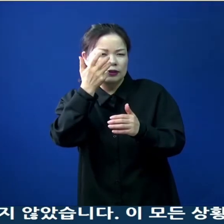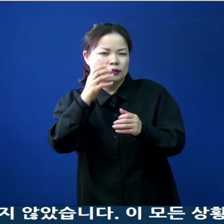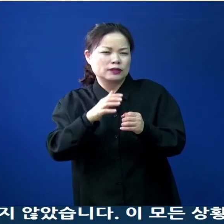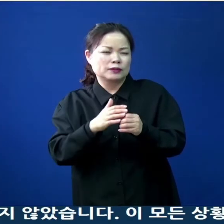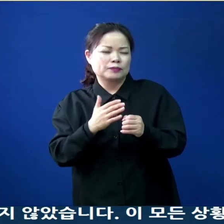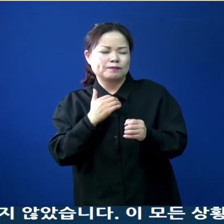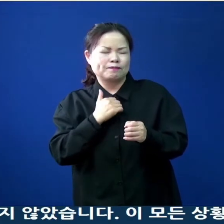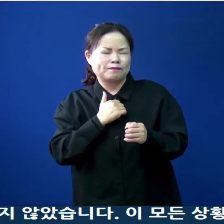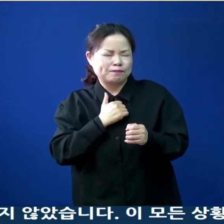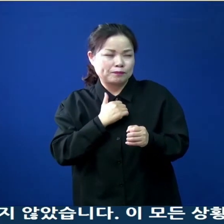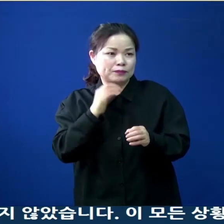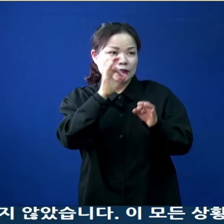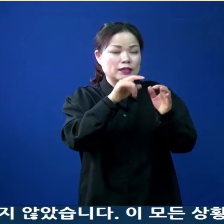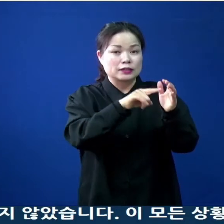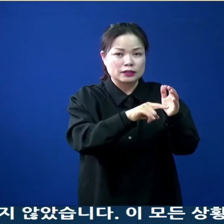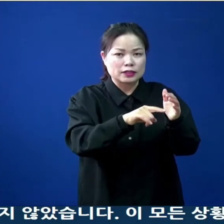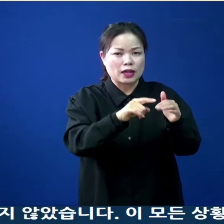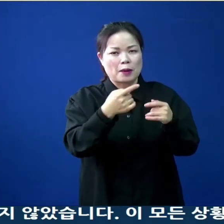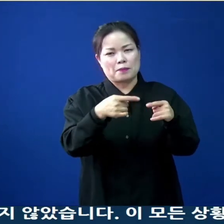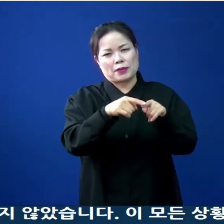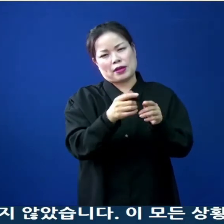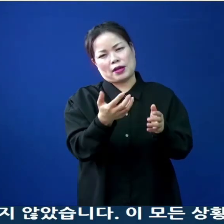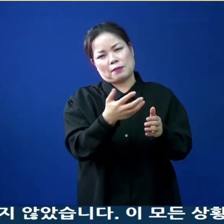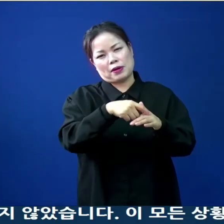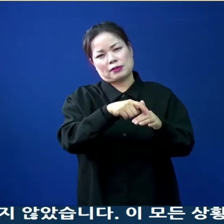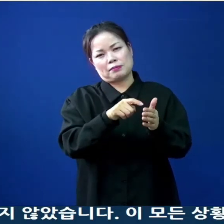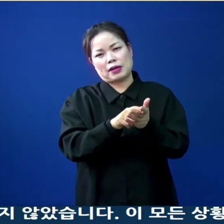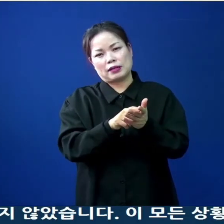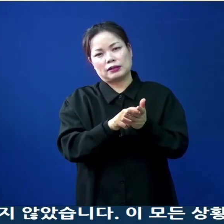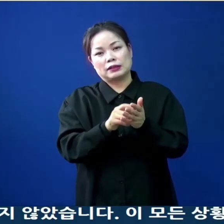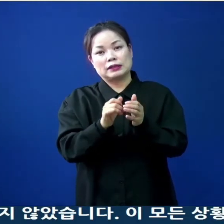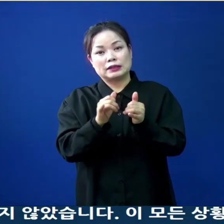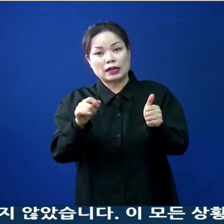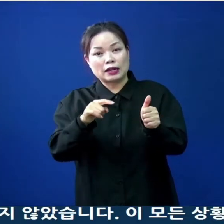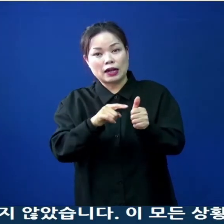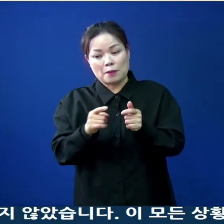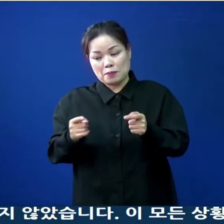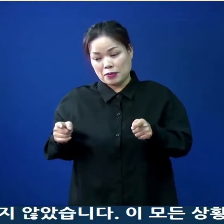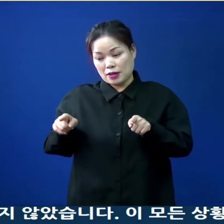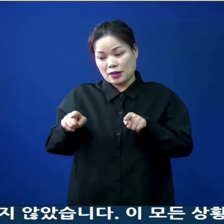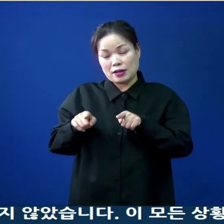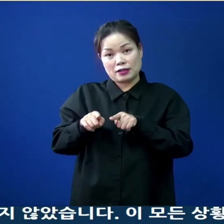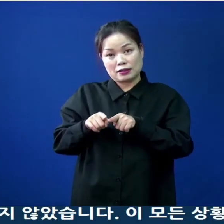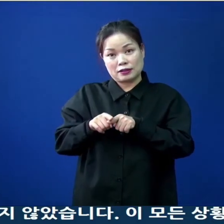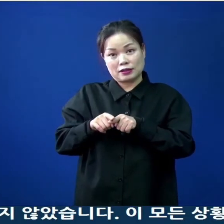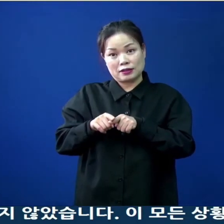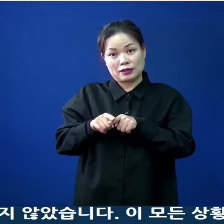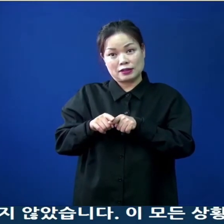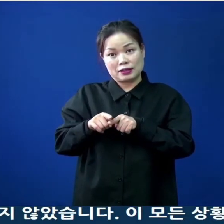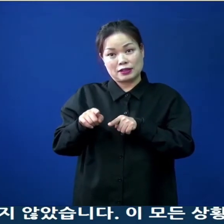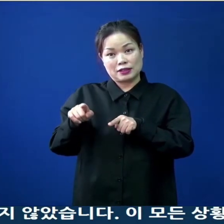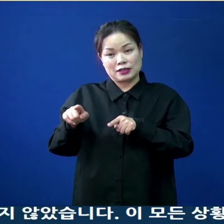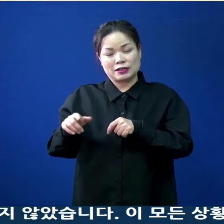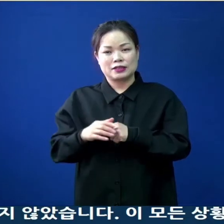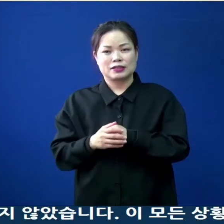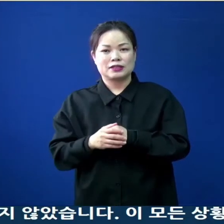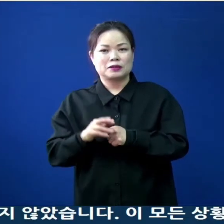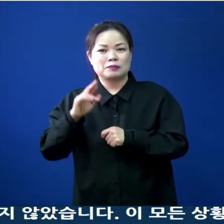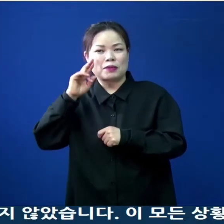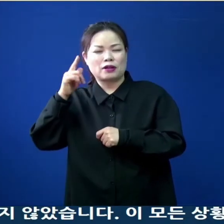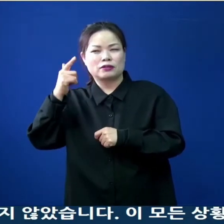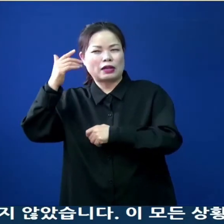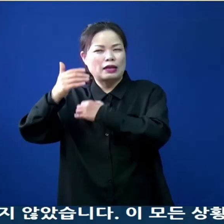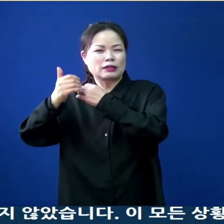가진 자가, 함께 아파할 수 있는 마음을 가진 자가 내 옆에 있다는 것이 그는 너무나 하나님께